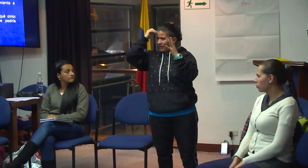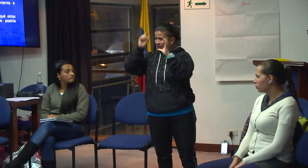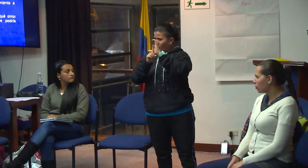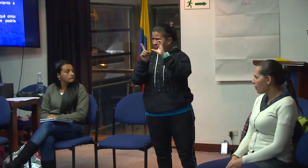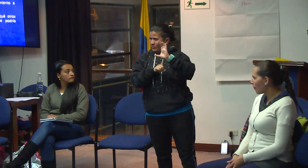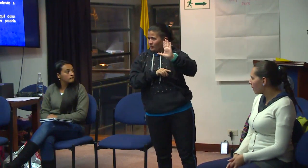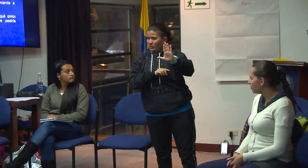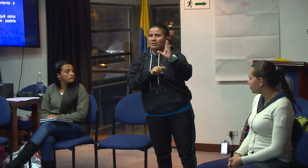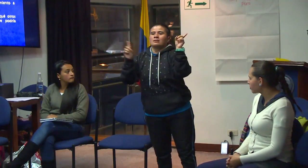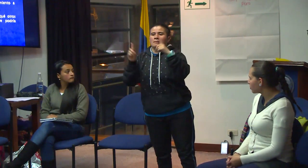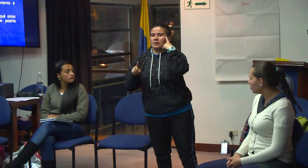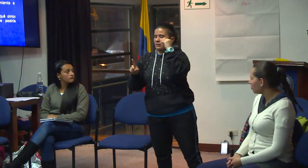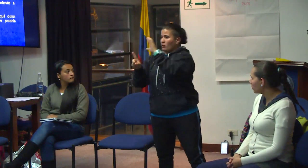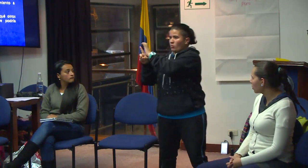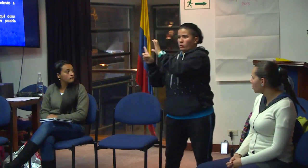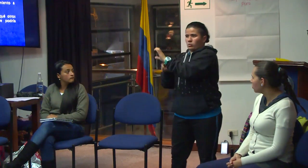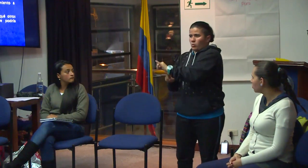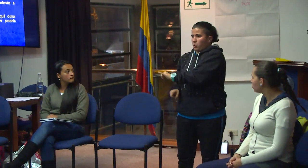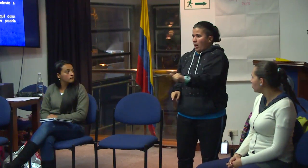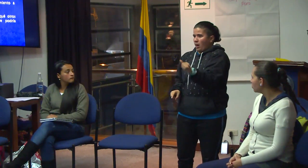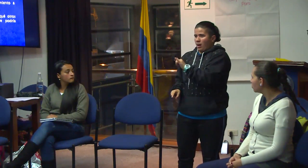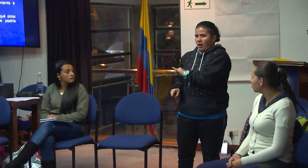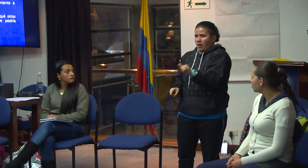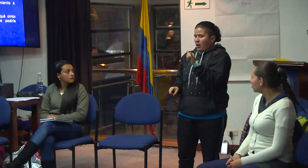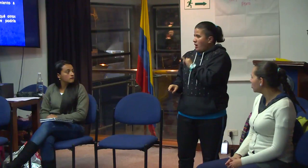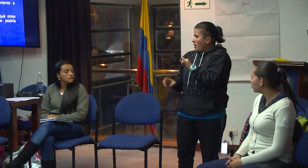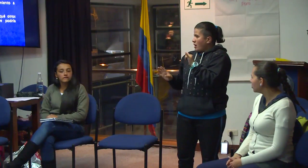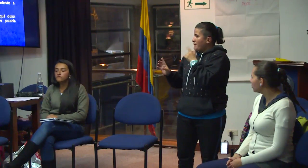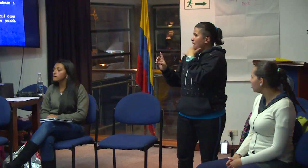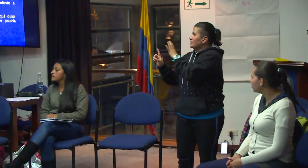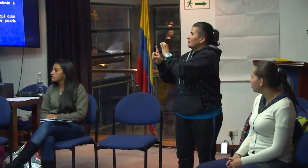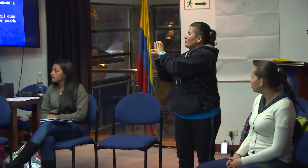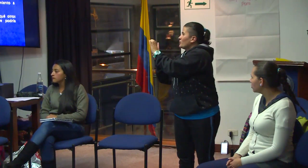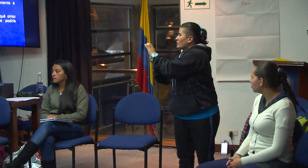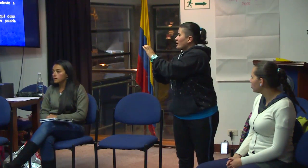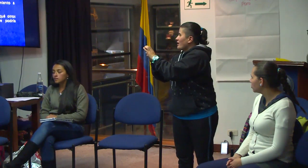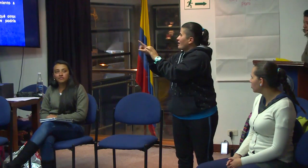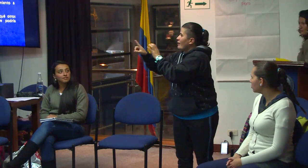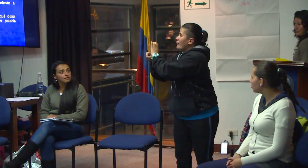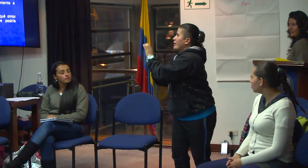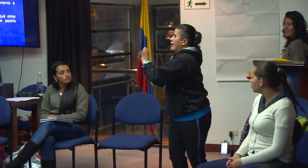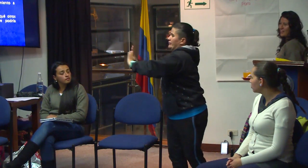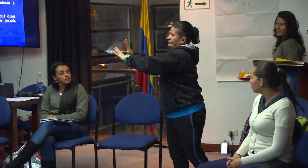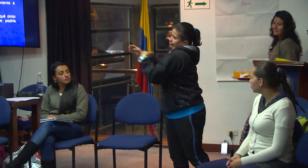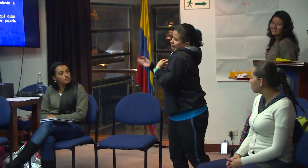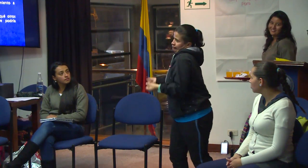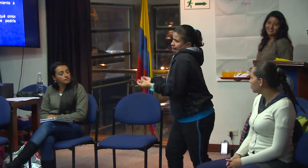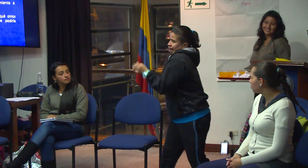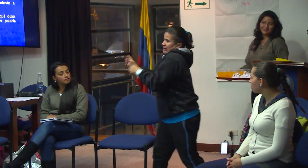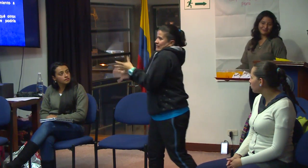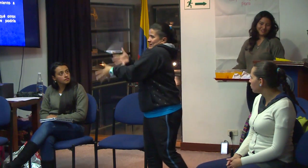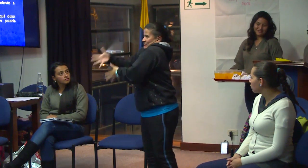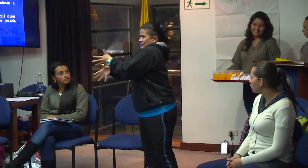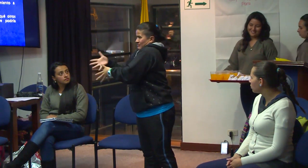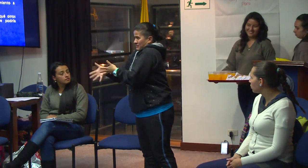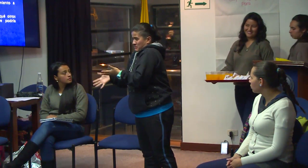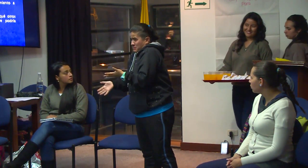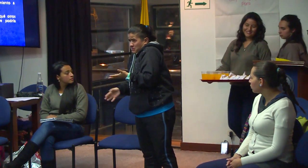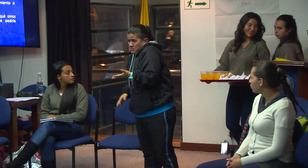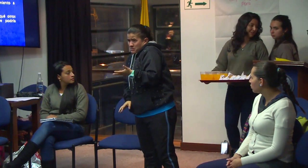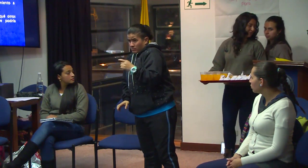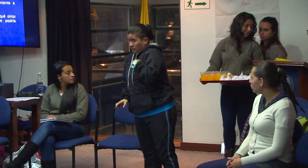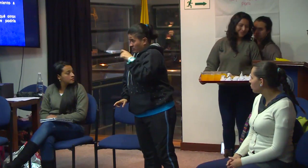Los oyentes han aprendido nuestra cultura, así que nosotros podemos aprender de la cultura de los oyentes, ese puede. Entonces, no es que hacia su cultura